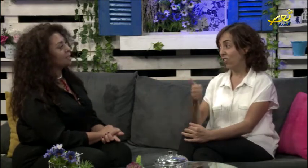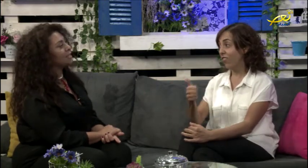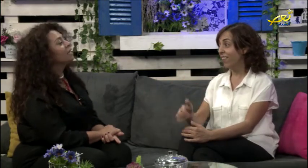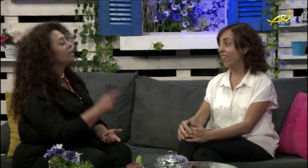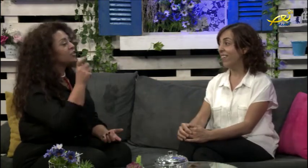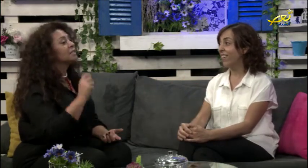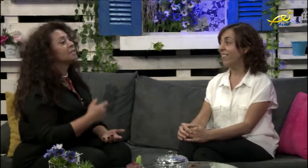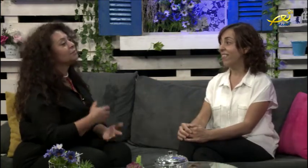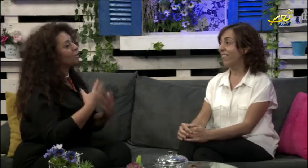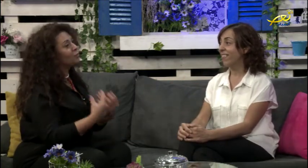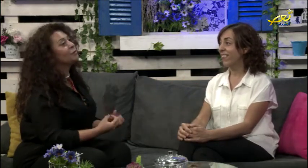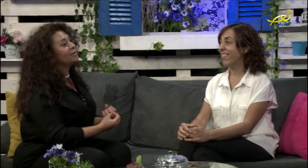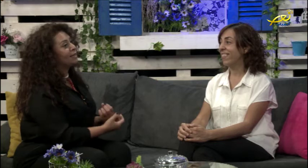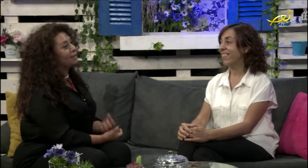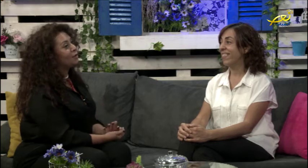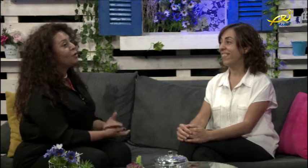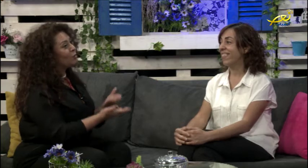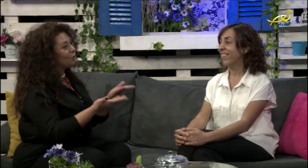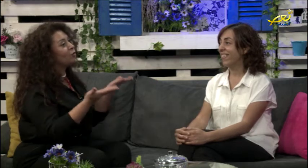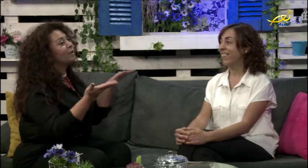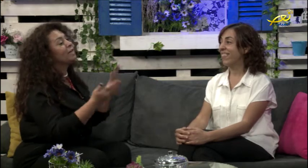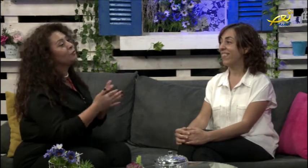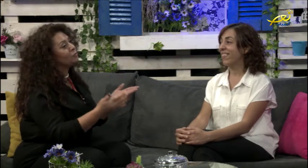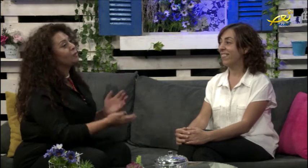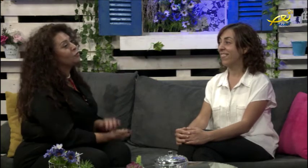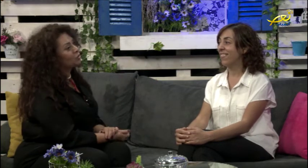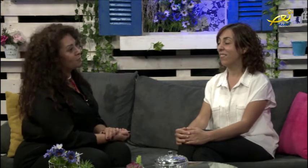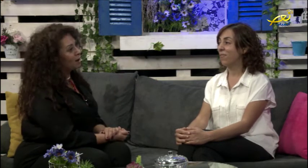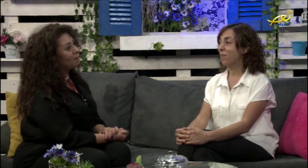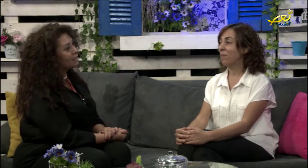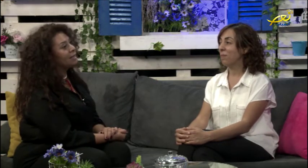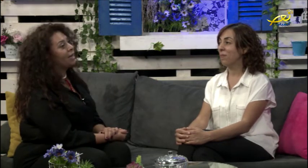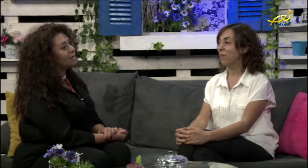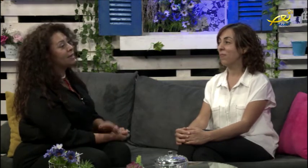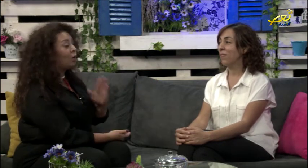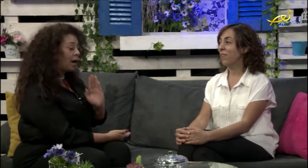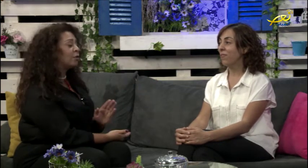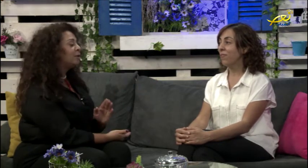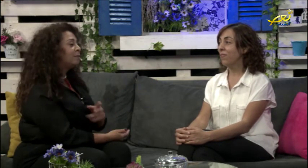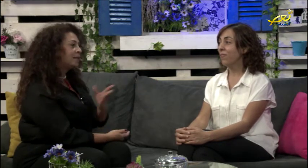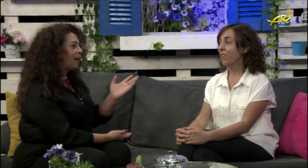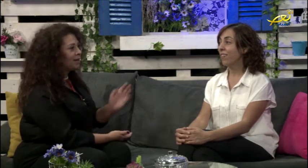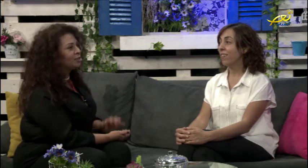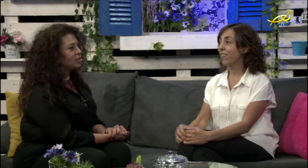يصير الأشخاص السم رح يكونوا مرتاحين وإلهم مكانتهم بالمجتمع مثل كل حيلا أو حقهم مثل حيلا شخص